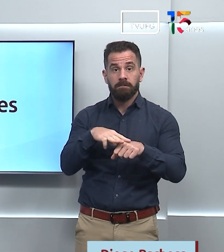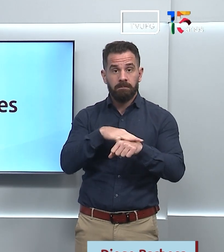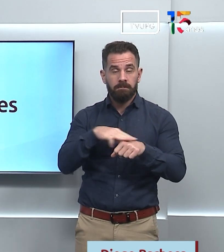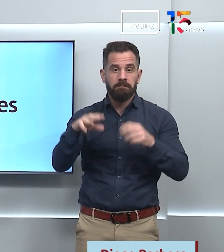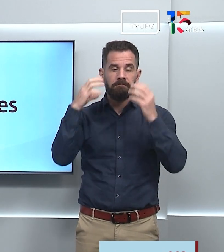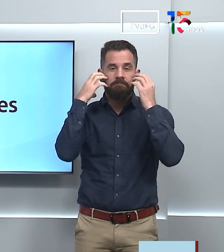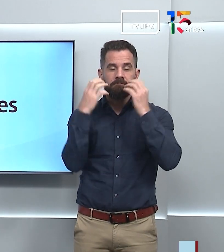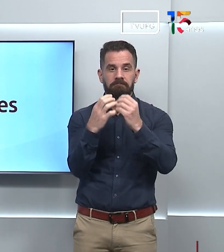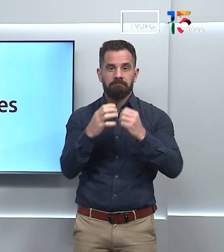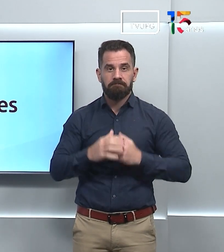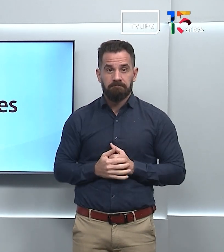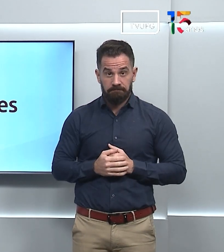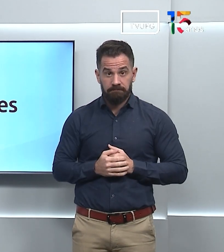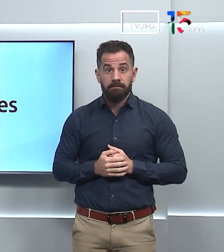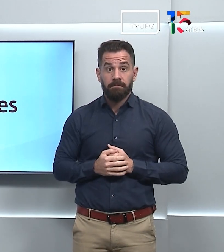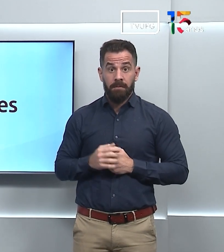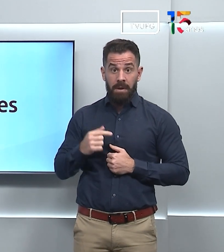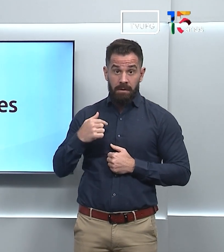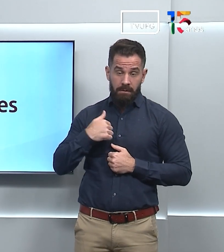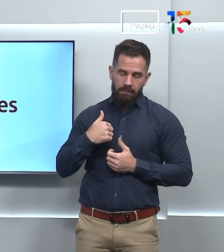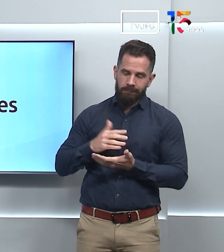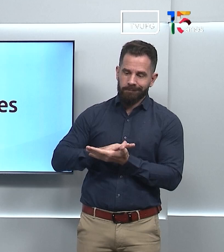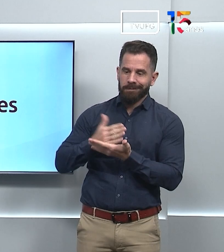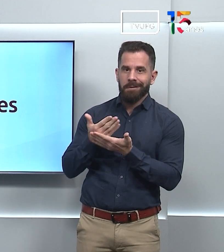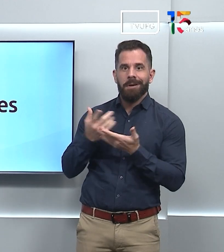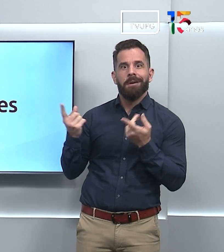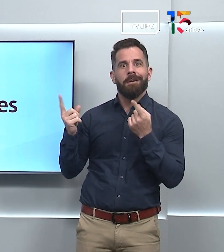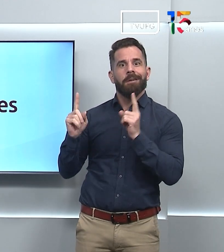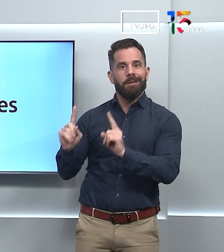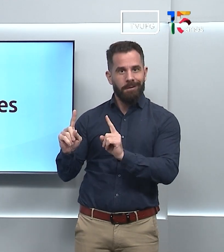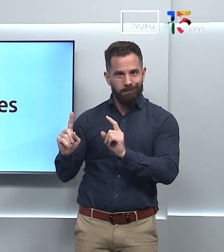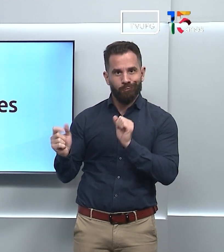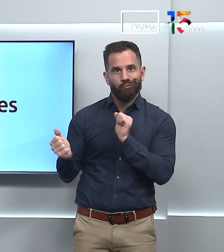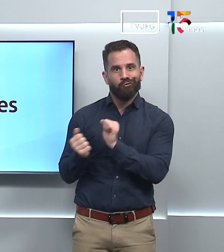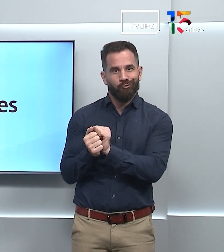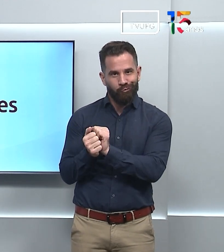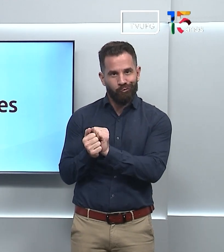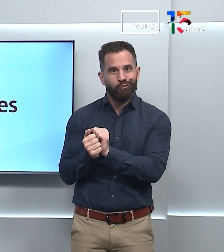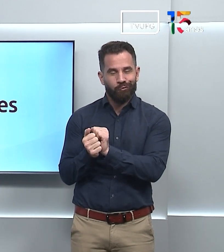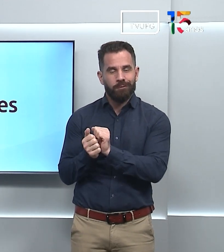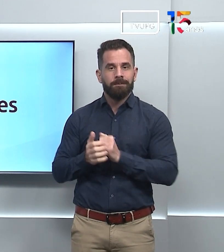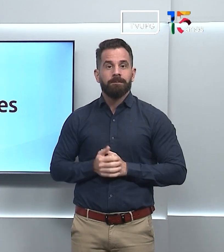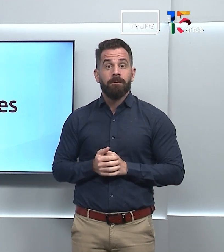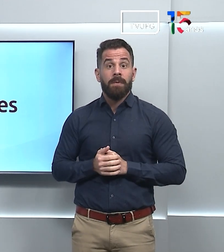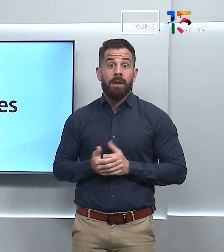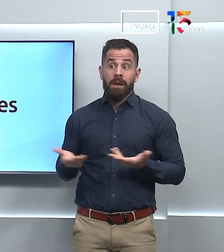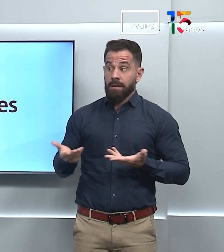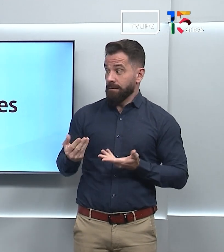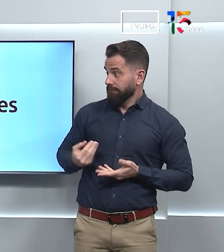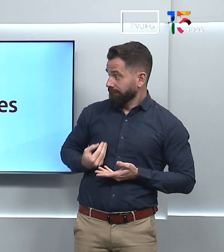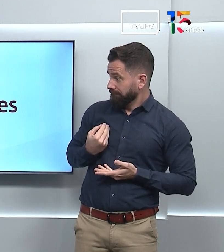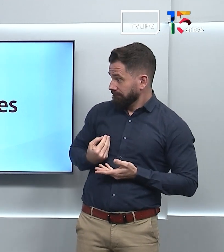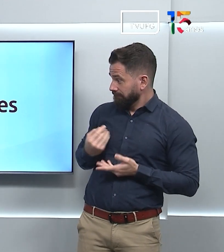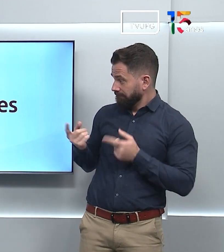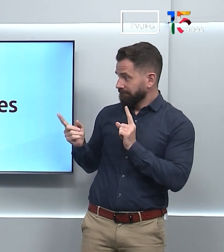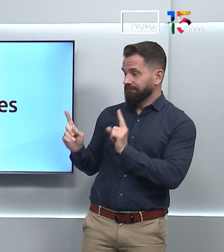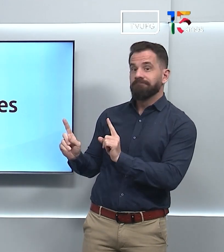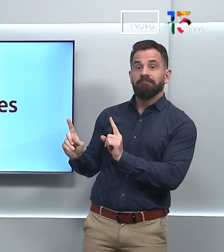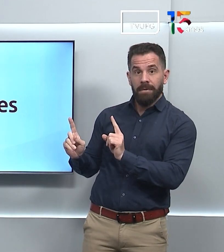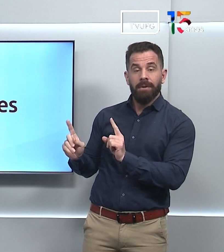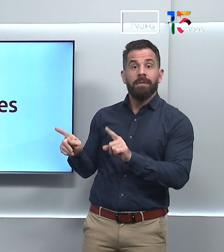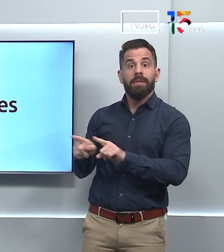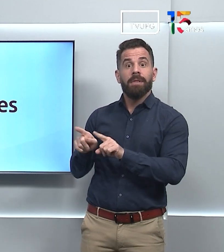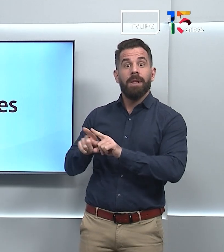castanhos e barba cheia. O professor faz a interpretação para Libras aqui no estúdio. E nós dois estamos de pé, lado a lado.